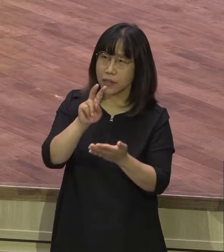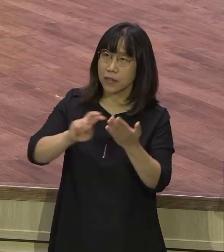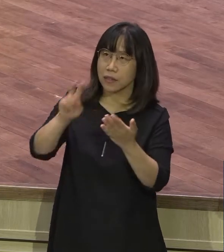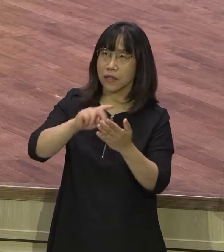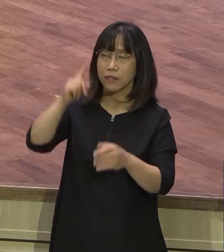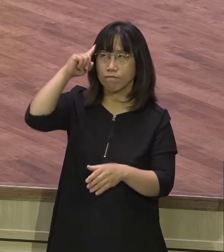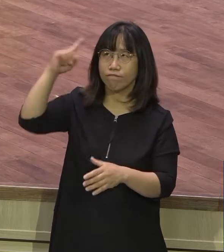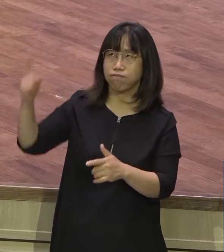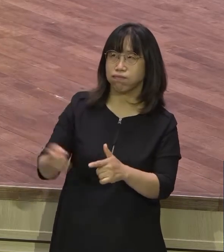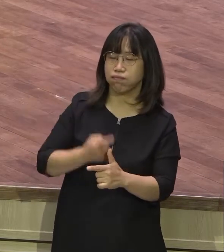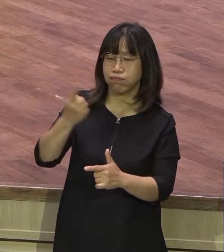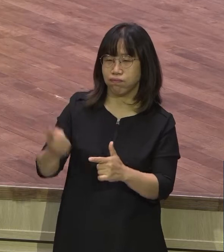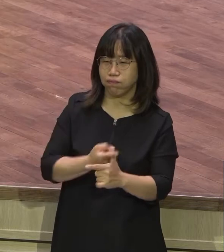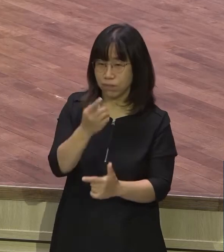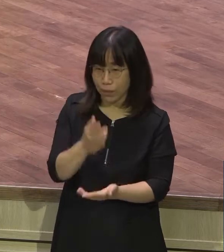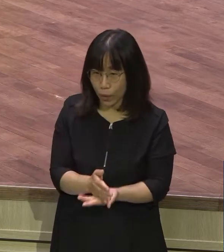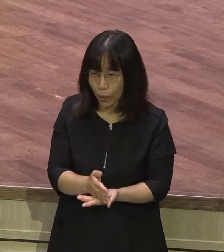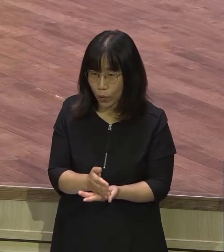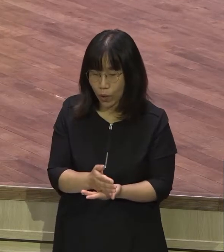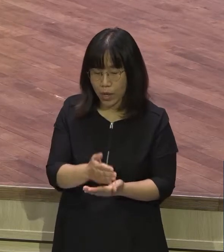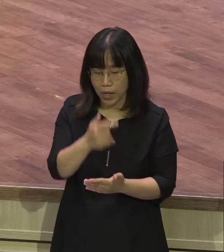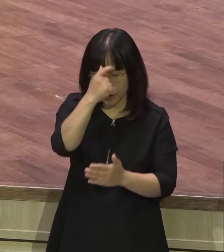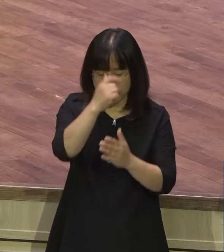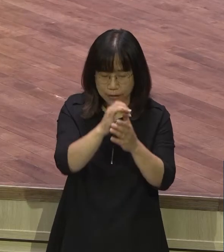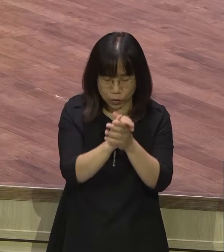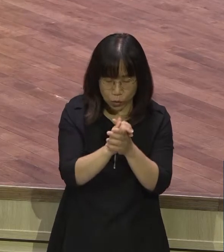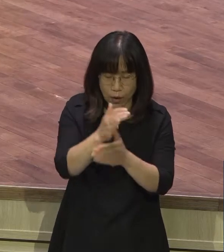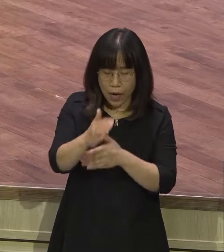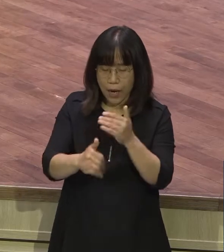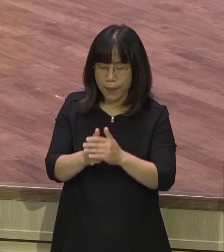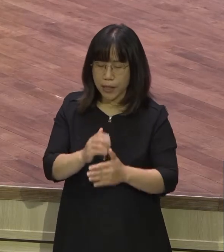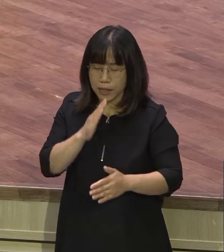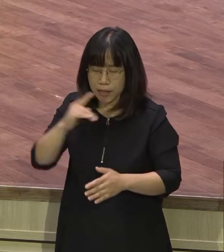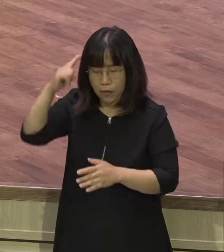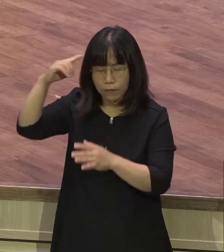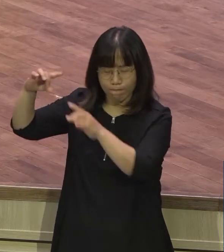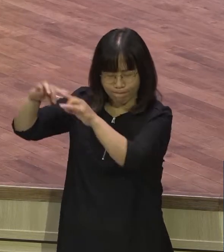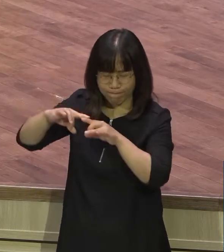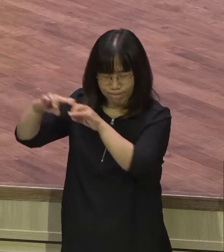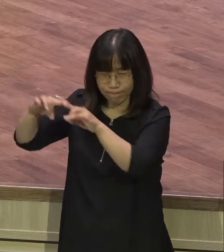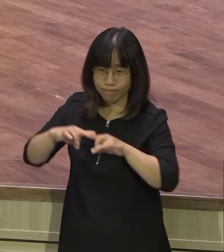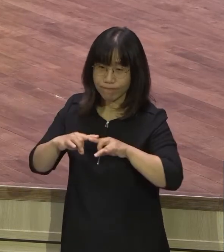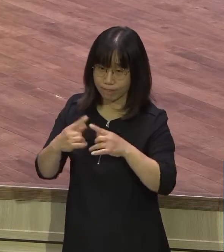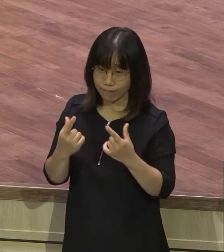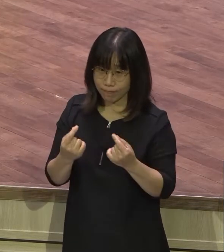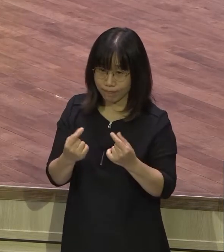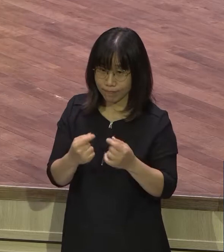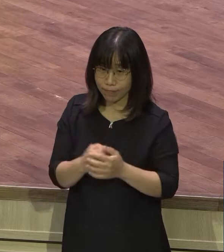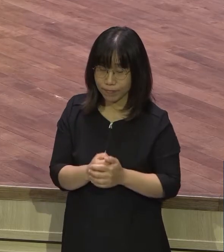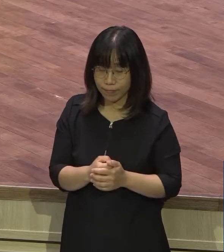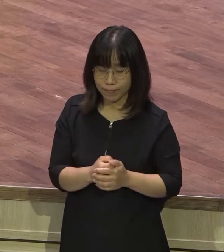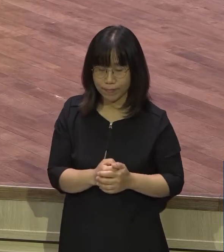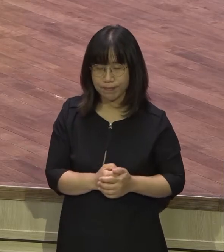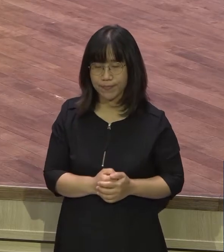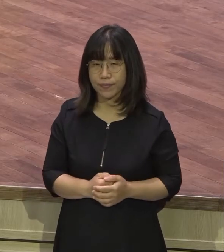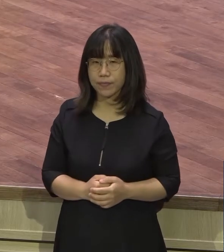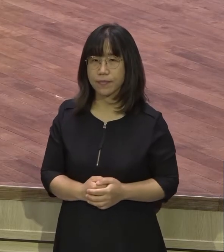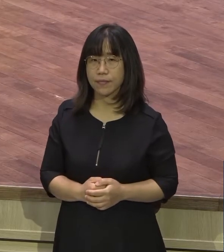기도하는 시간이 하나님 앞에 실감나게 하나님과 대화하는 그 시간 되는데 기도하는 시간이 허비하는 시간이 아니고